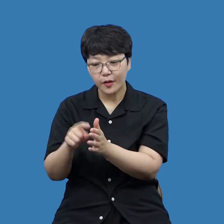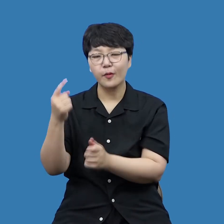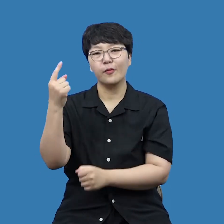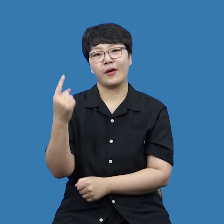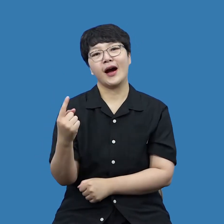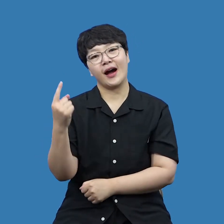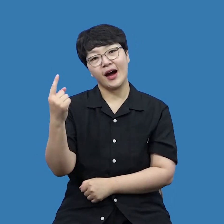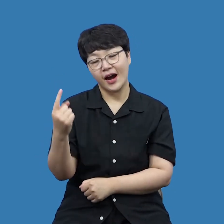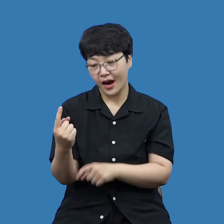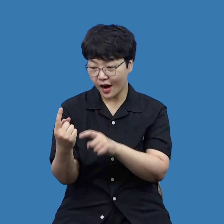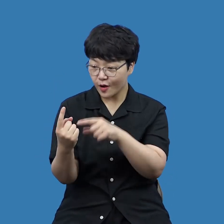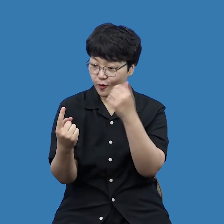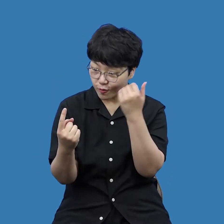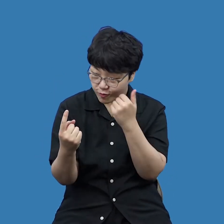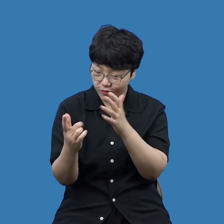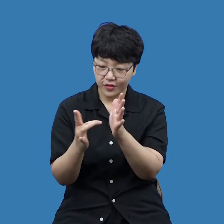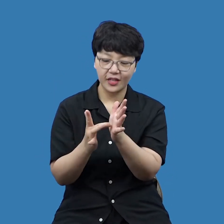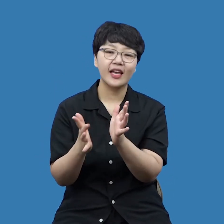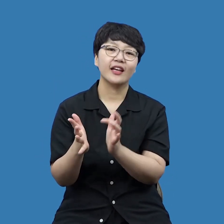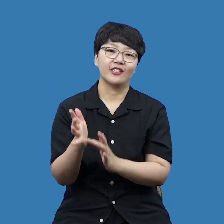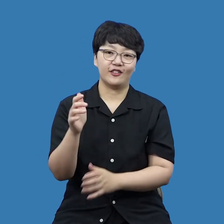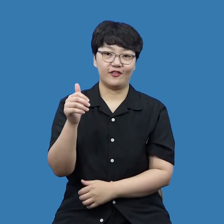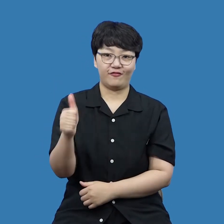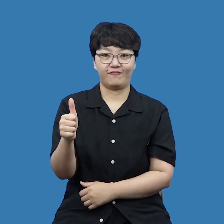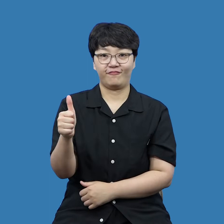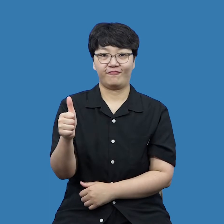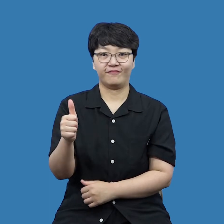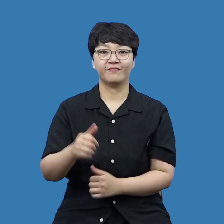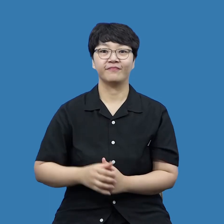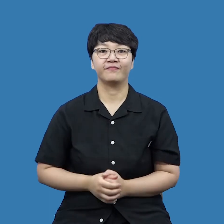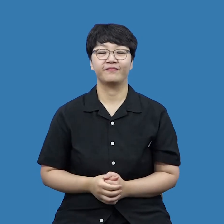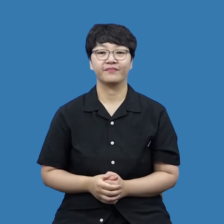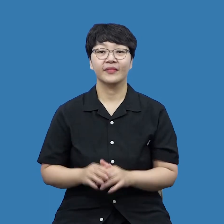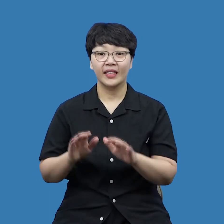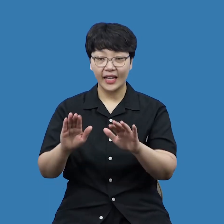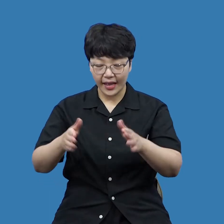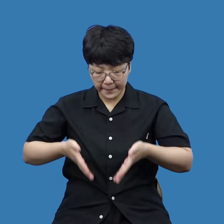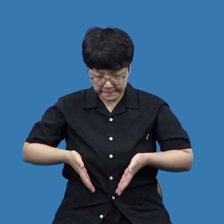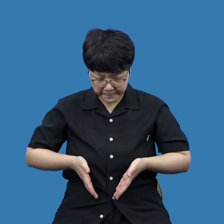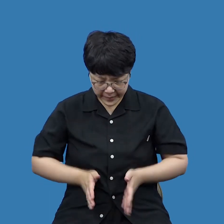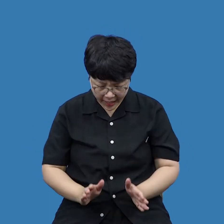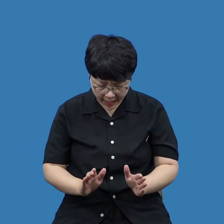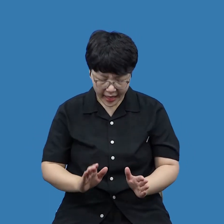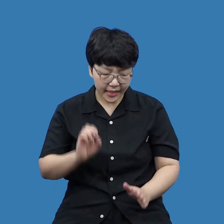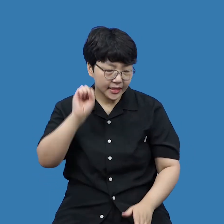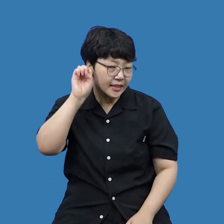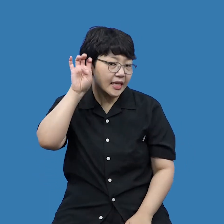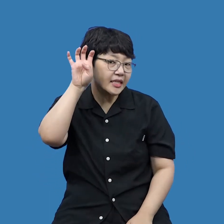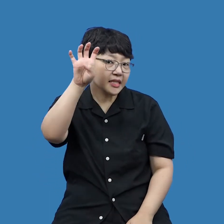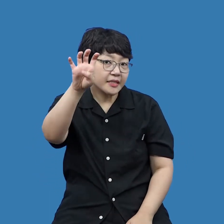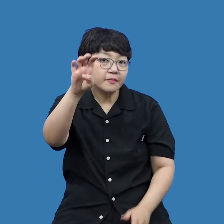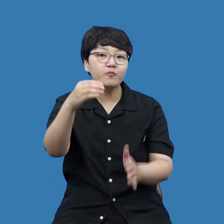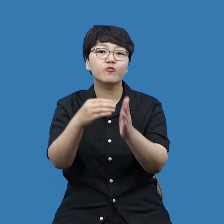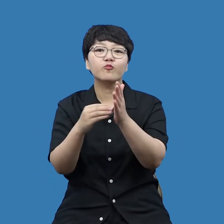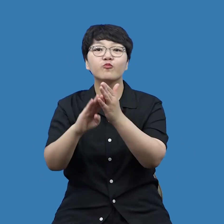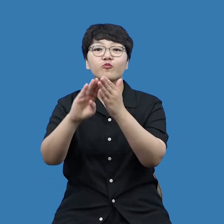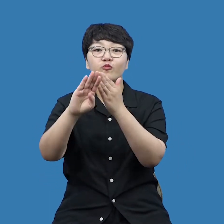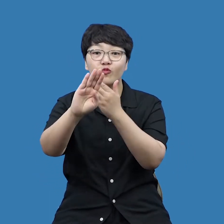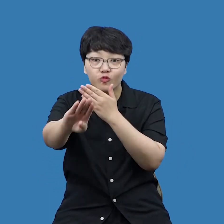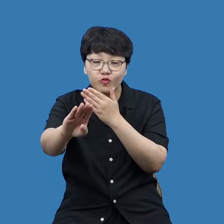시작이셨습니다. 그리고 40일이 지나갑니다. 탄생 40일이 되던 날,